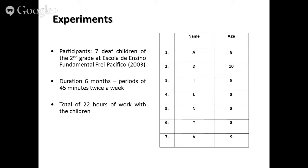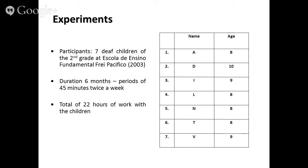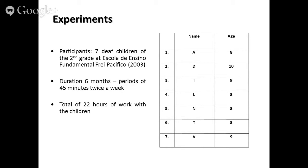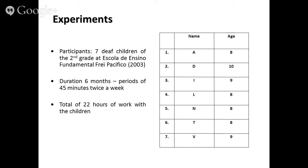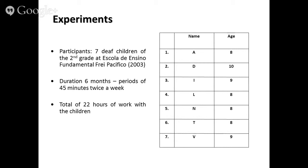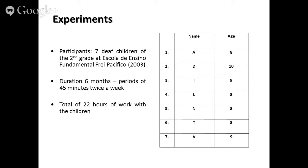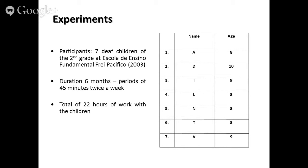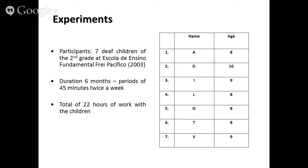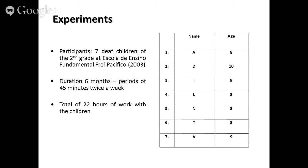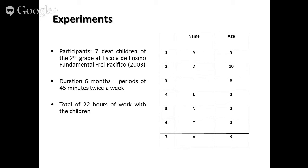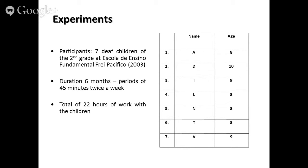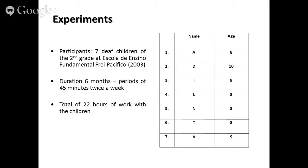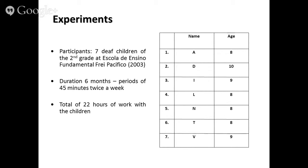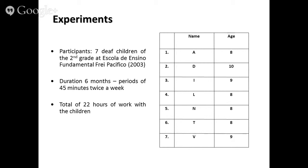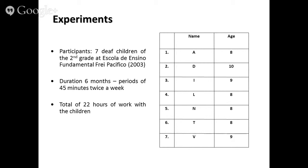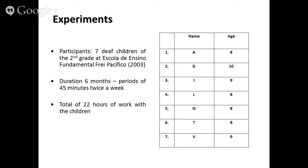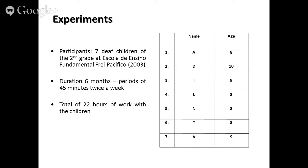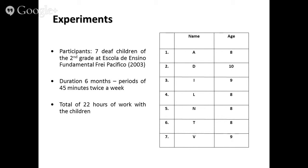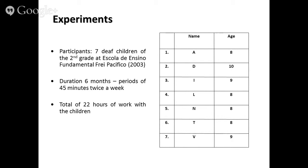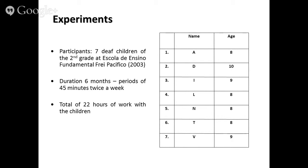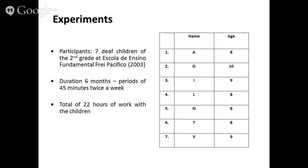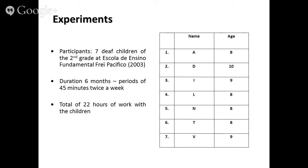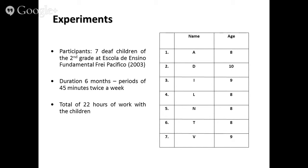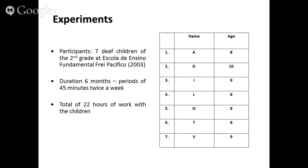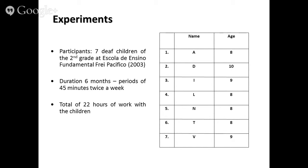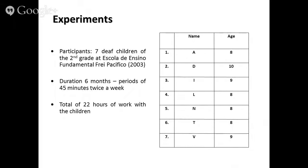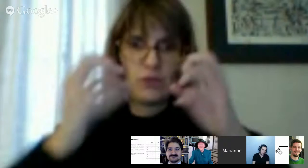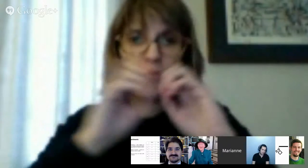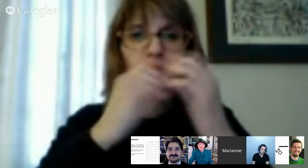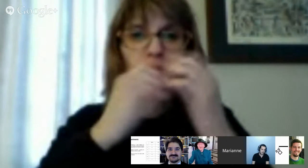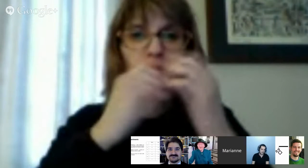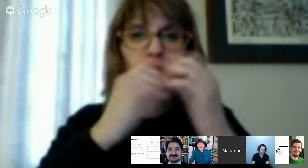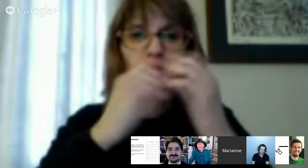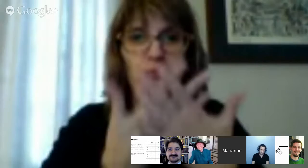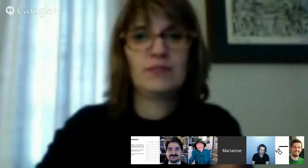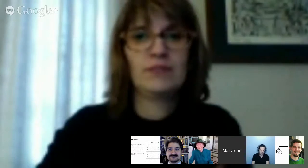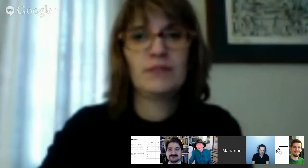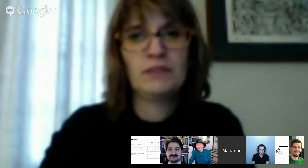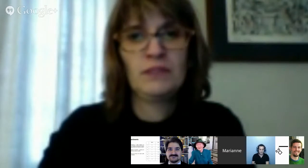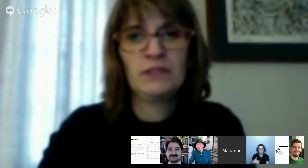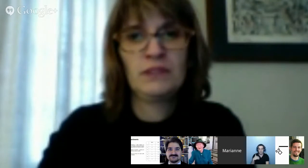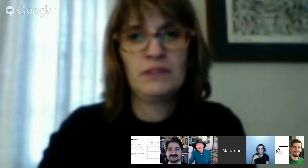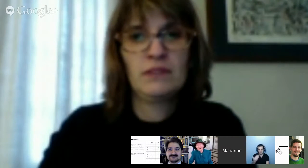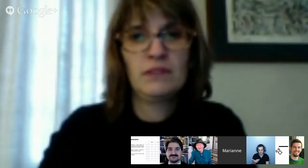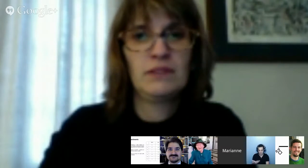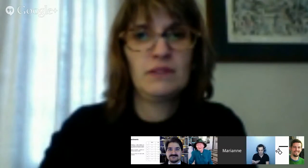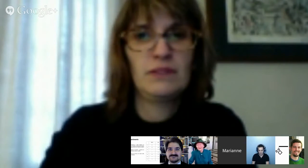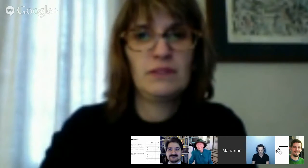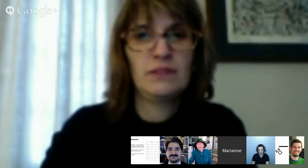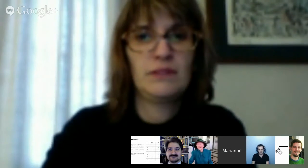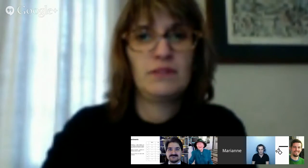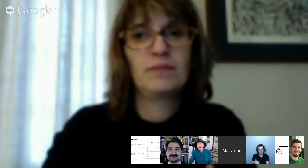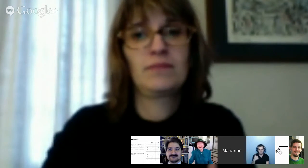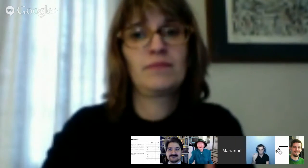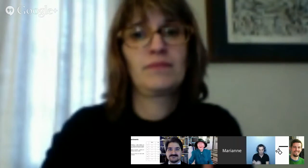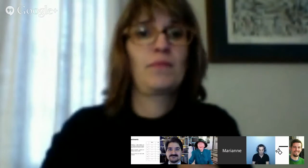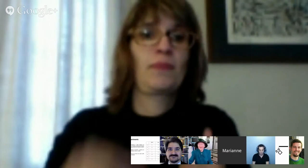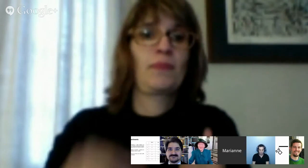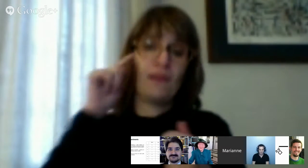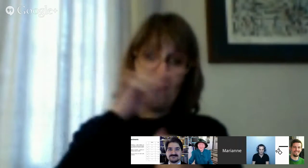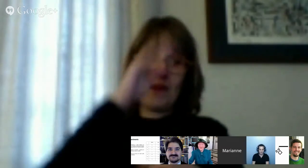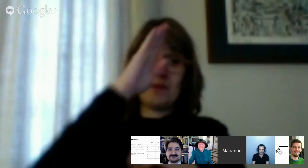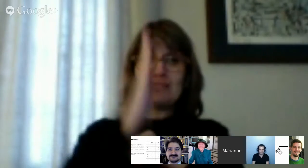Então, nós coletamos dados de crianças brasileiras, de crianças francesas. Esses são os dados. Por